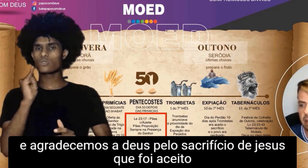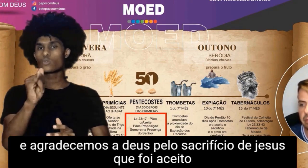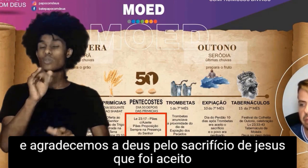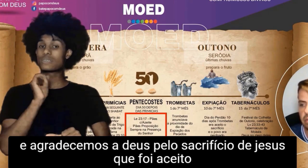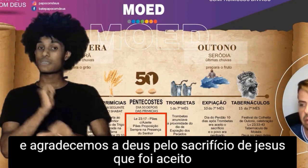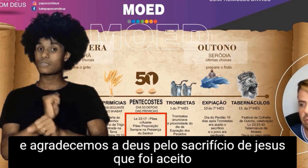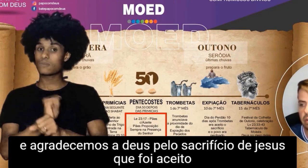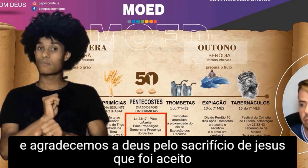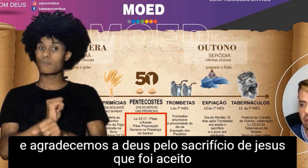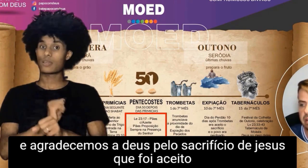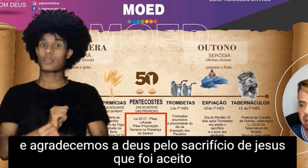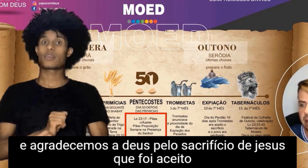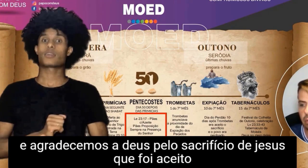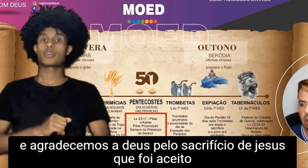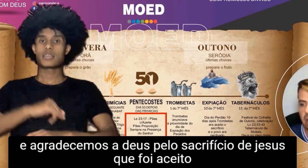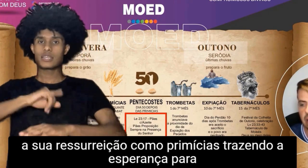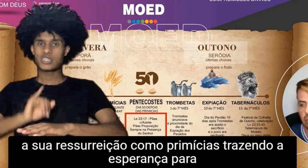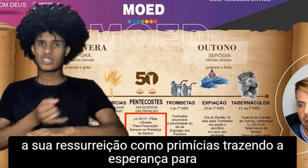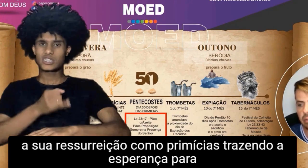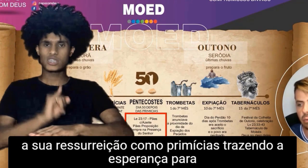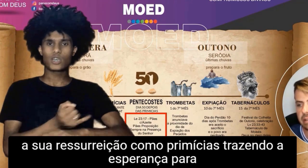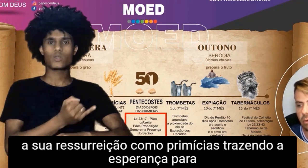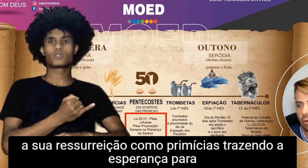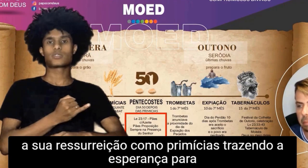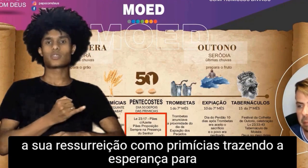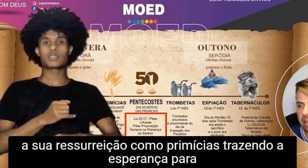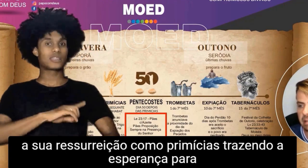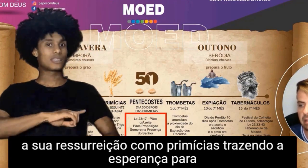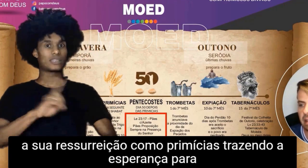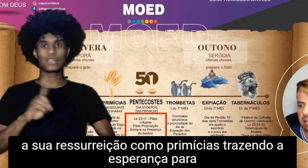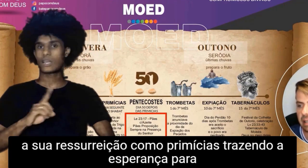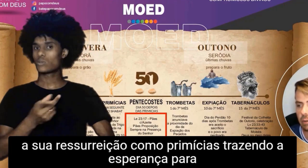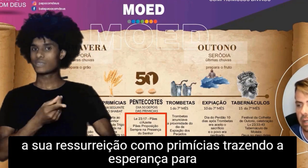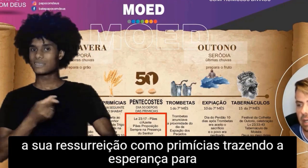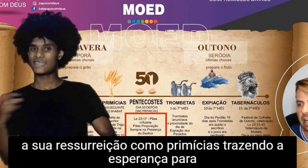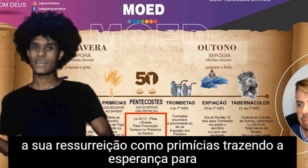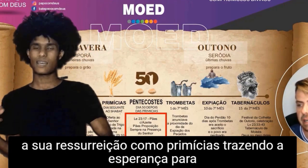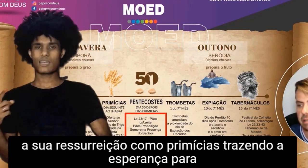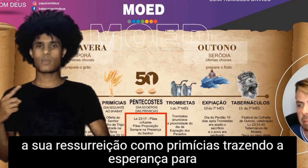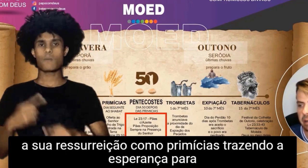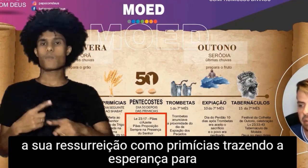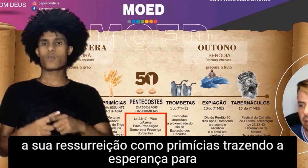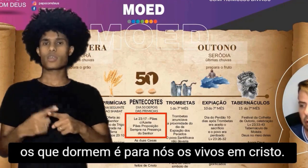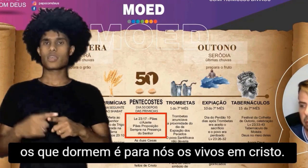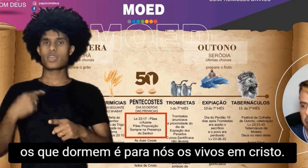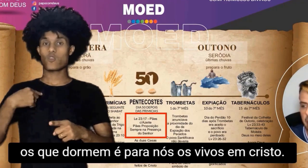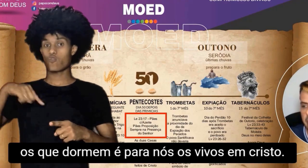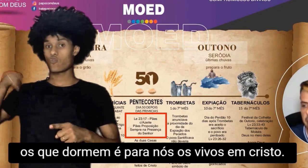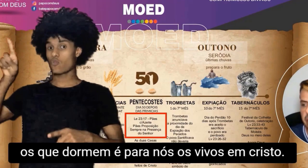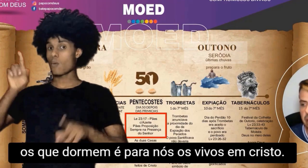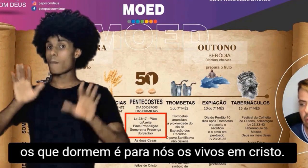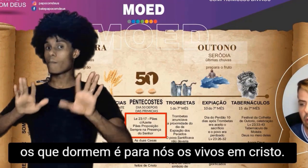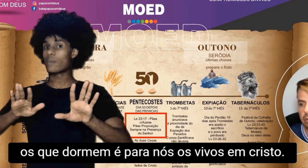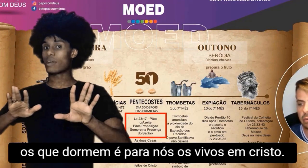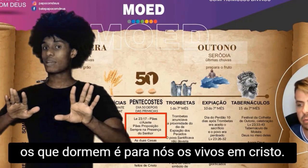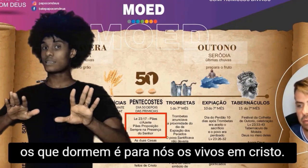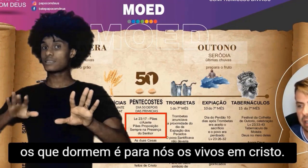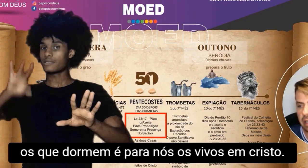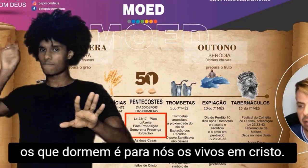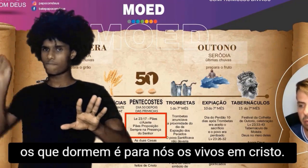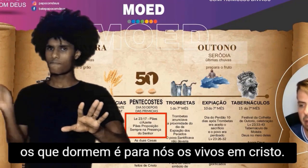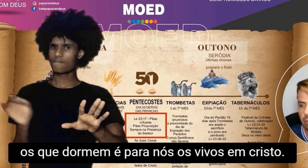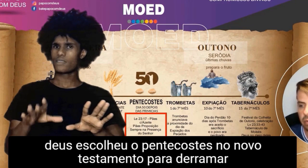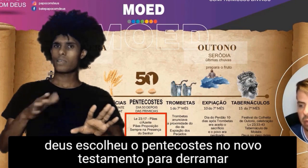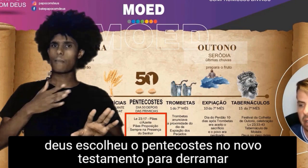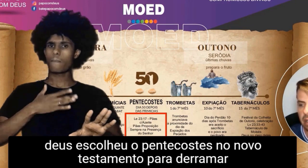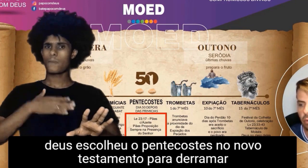Deus pelo sacrifício de Jesus que foi aceito, a sua ressurreição como primícias, trazendo a esperança para os que dormem e para nós, os vivos